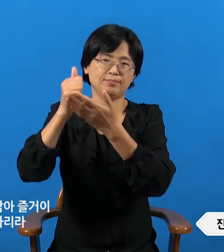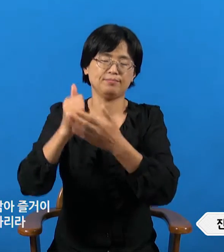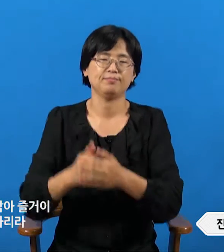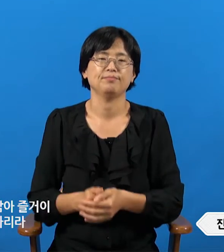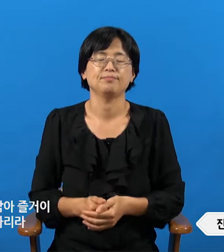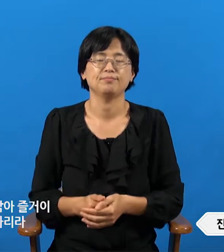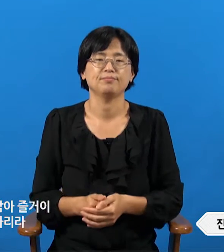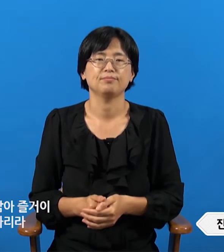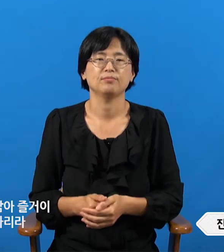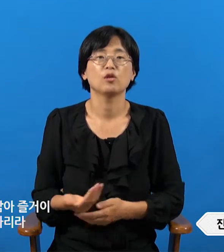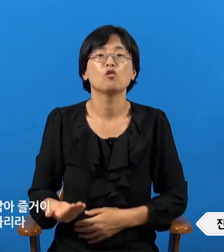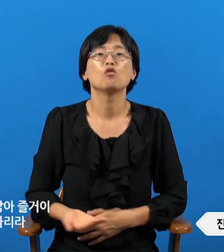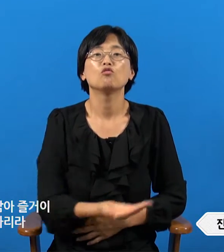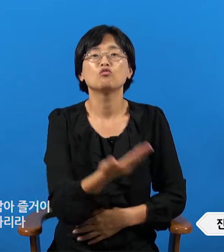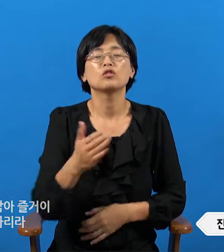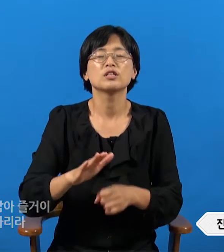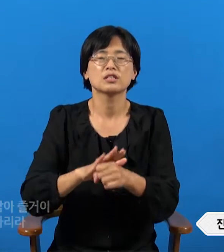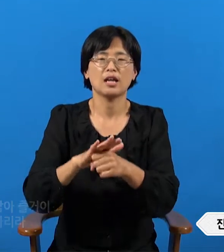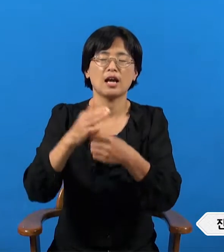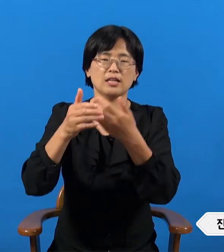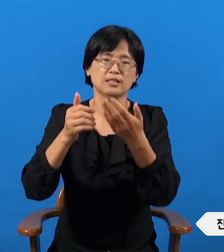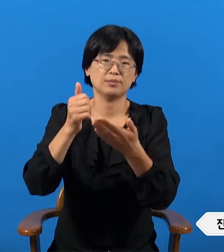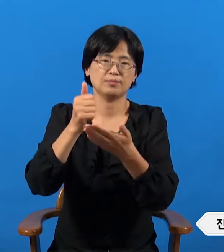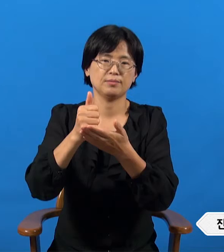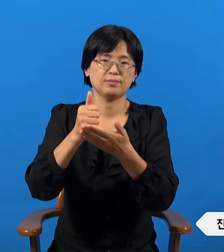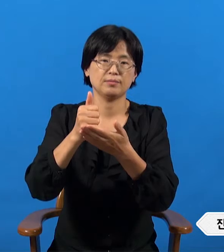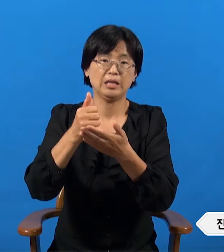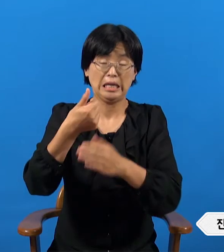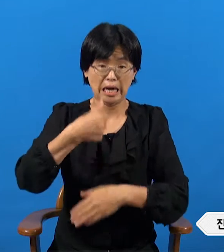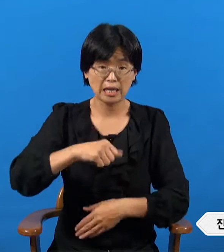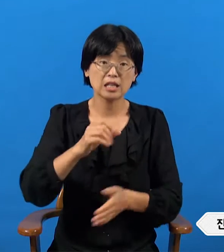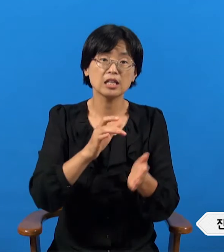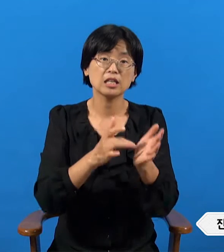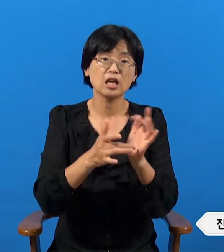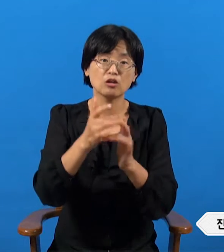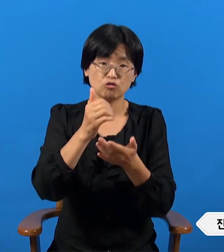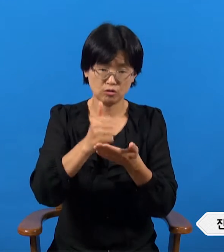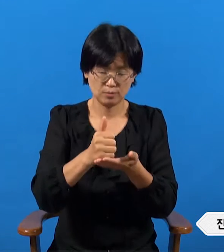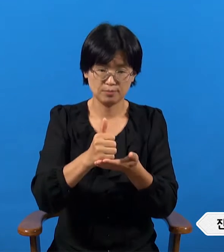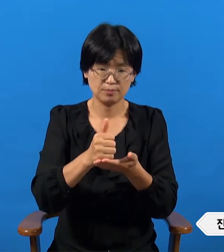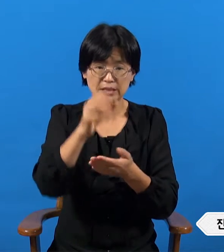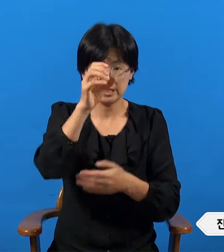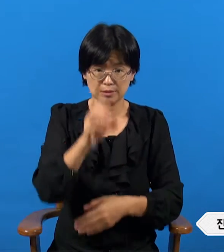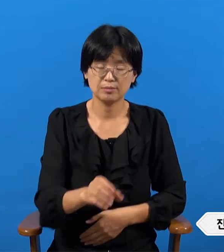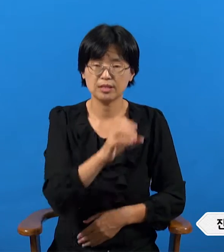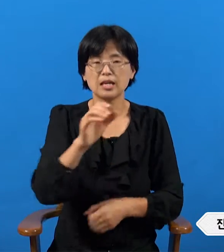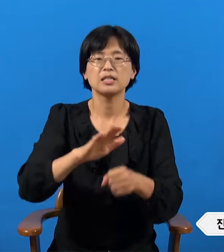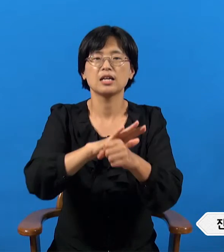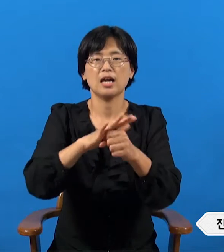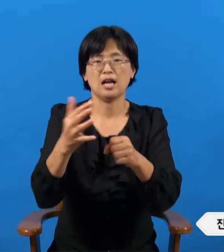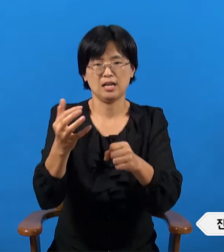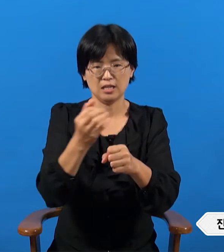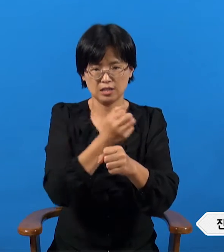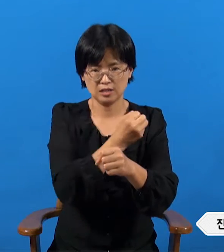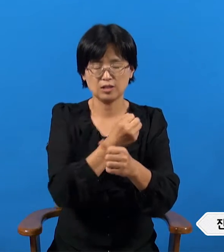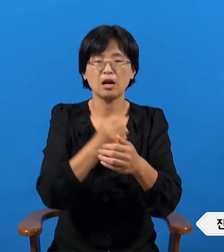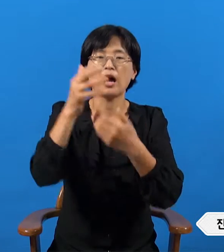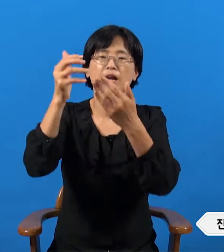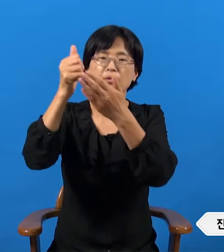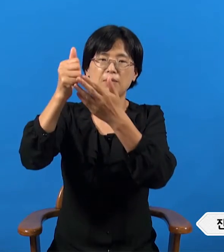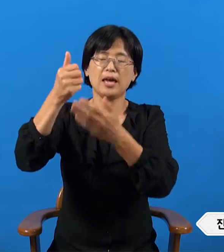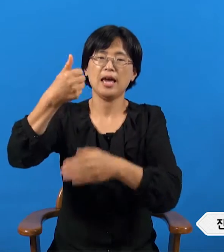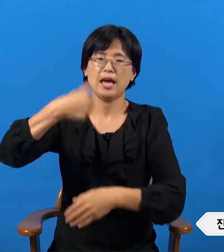기뻐하시리라. 우리를 사랑하시는 하나님, 그 아들 예수 그리스도의 십자가의 사랑으로 말미암아